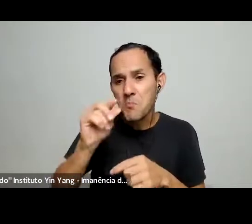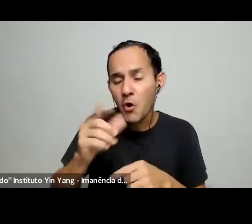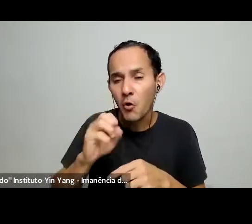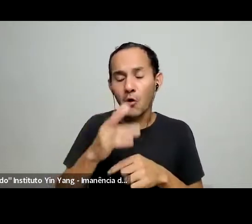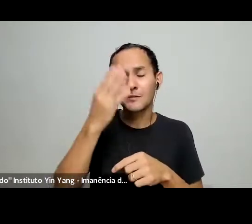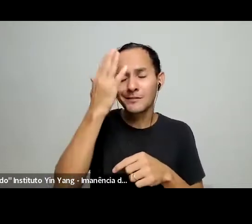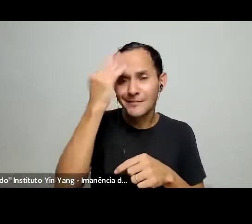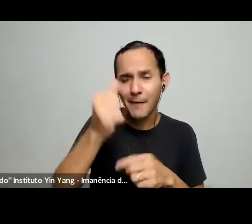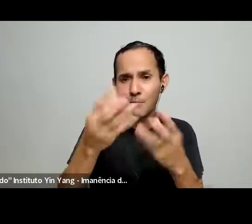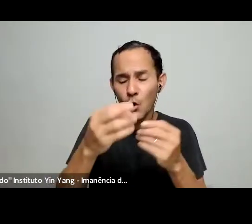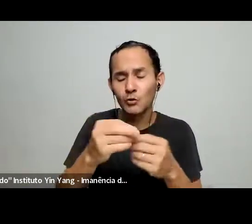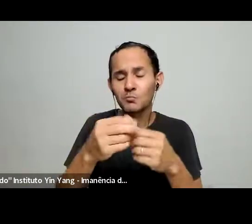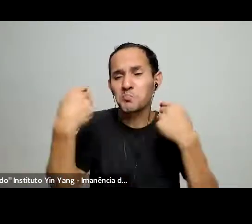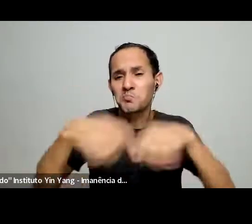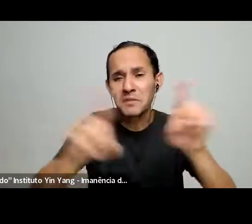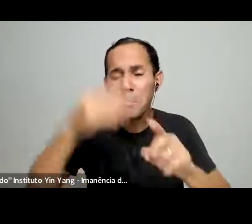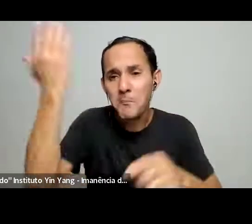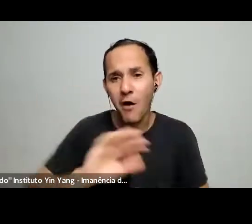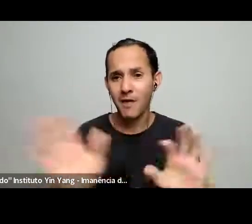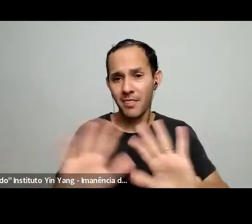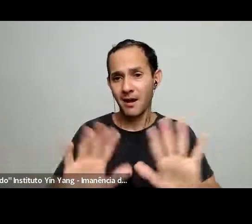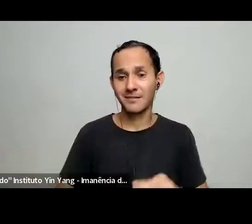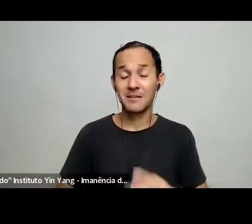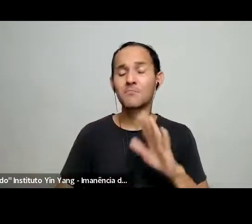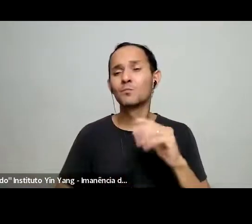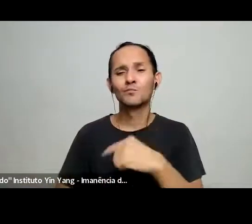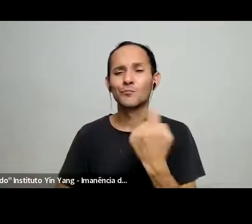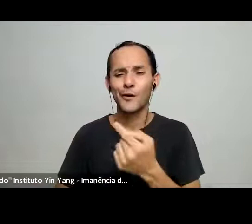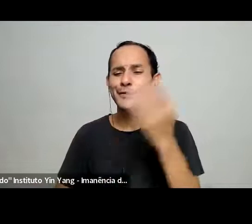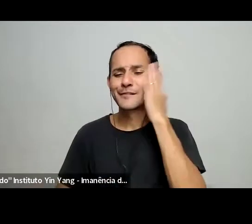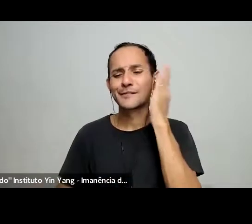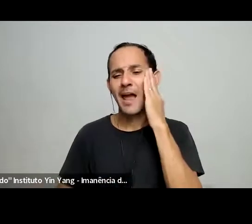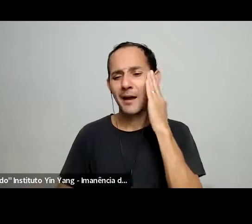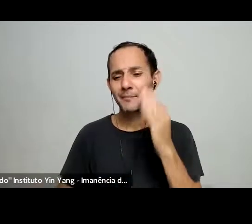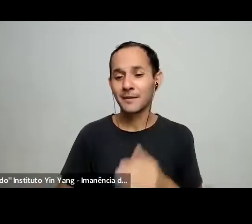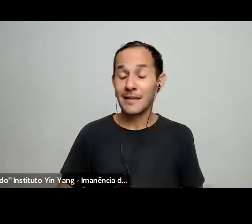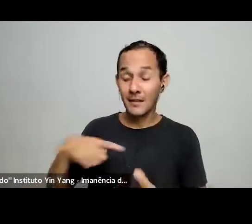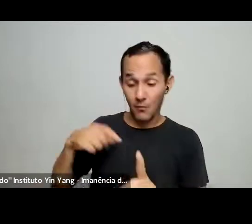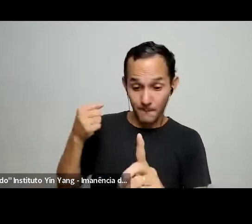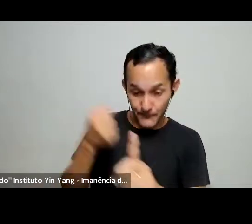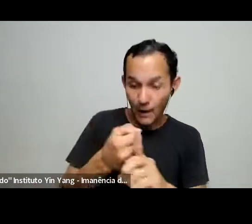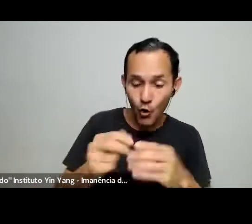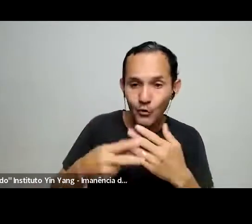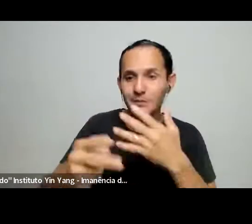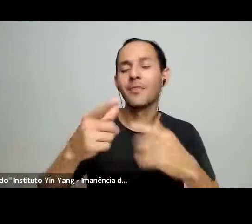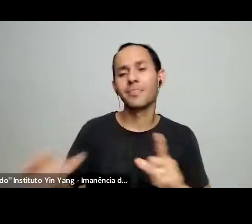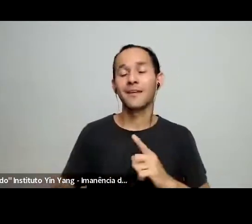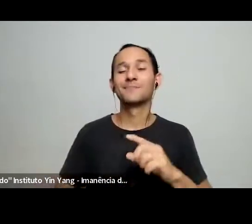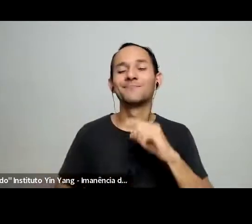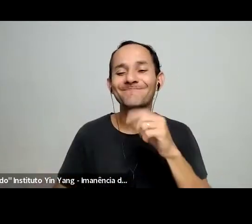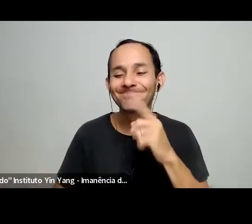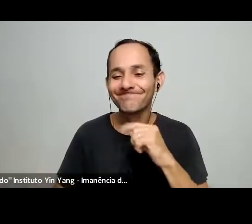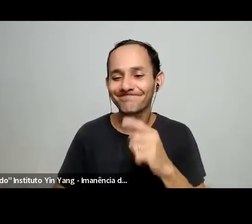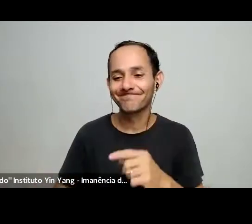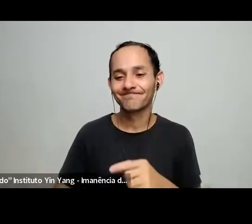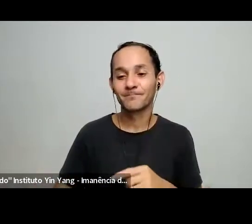provar nada para ninguém, né? Isso a gente sabe, porque a gente vê os efeitos nas pessoas. Mas não adianta a gente